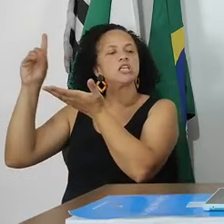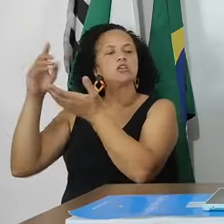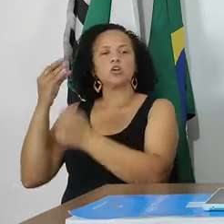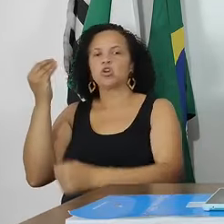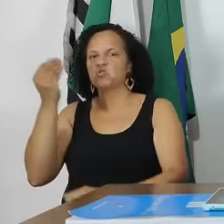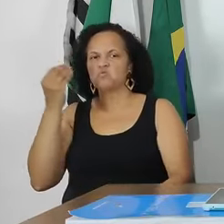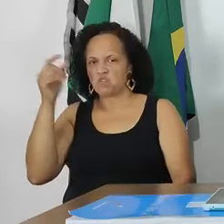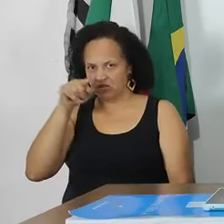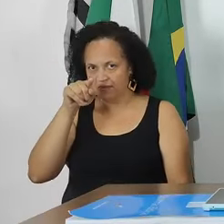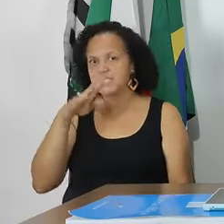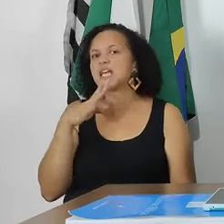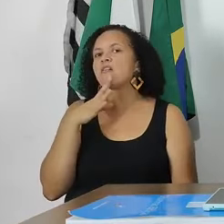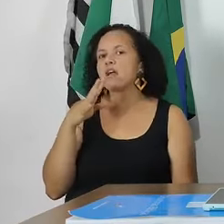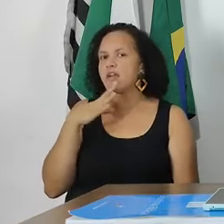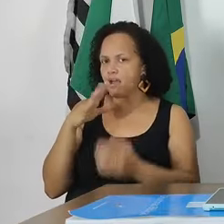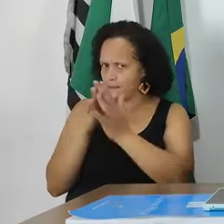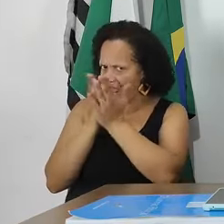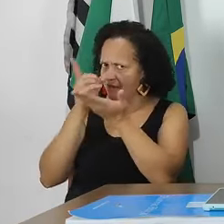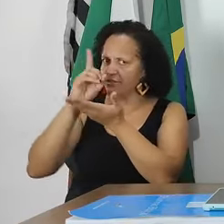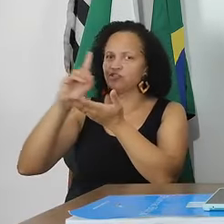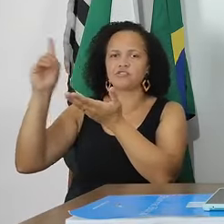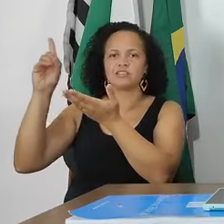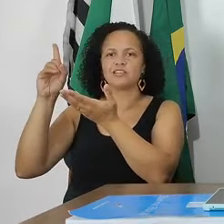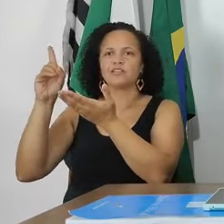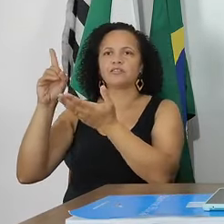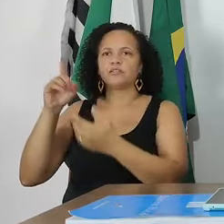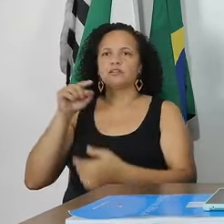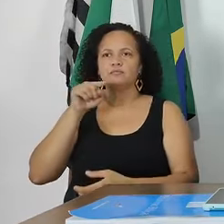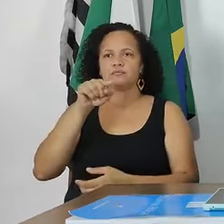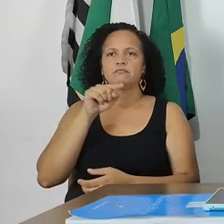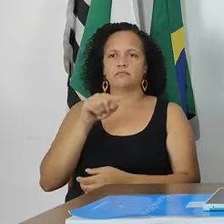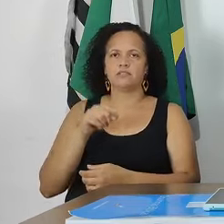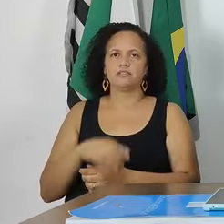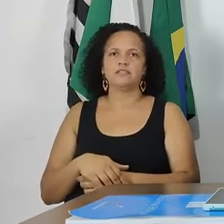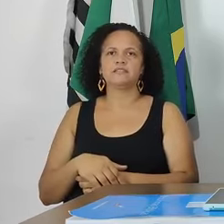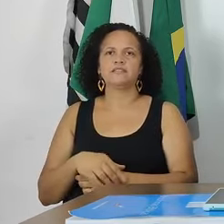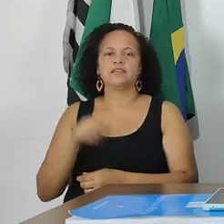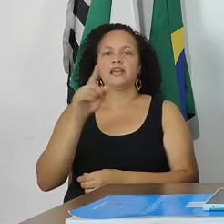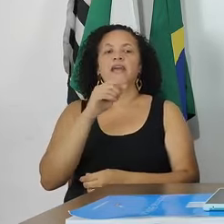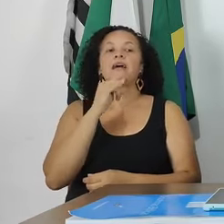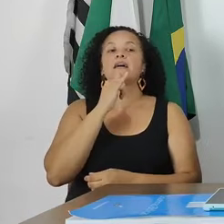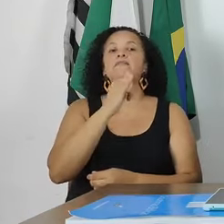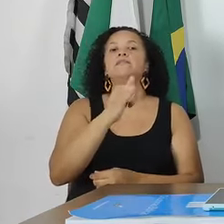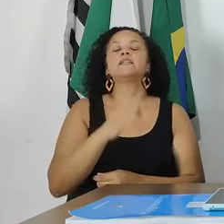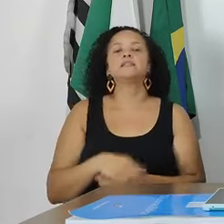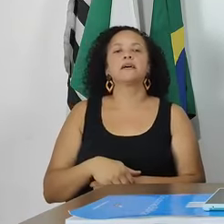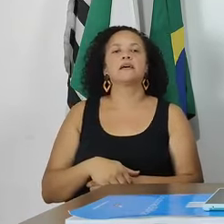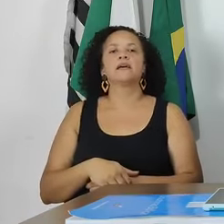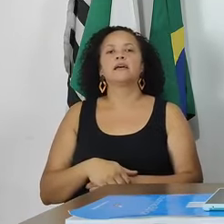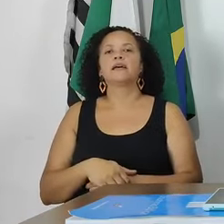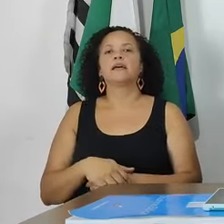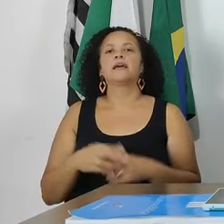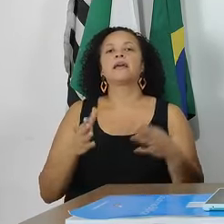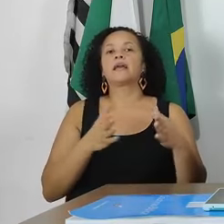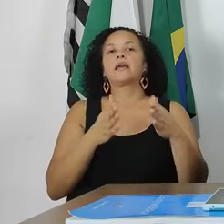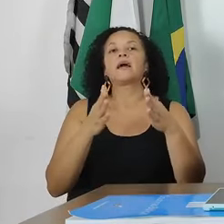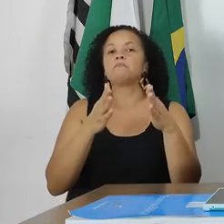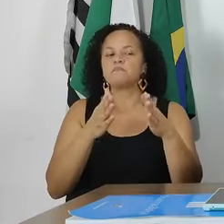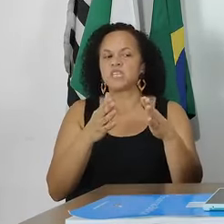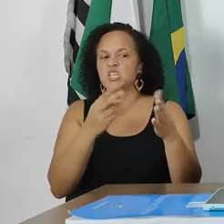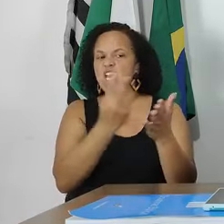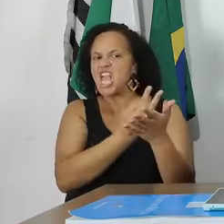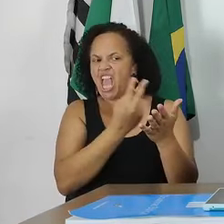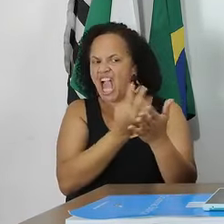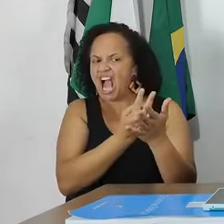mim não, né? Então, porque se eu não conhecer a verdade que está na palavra, eu teria acatado